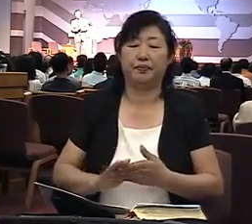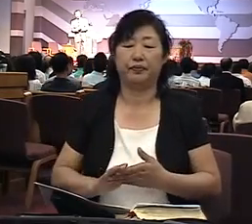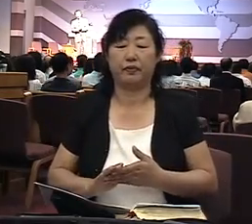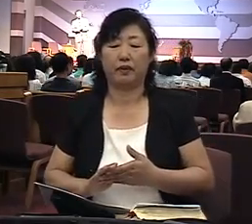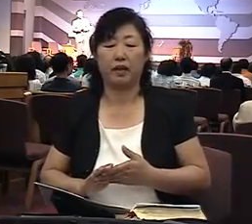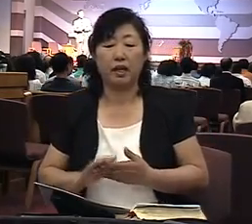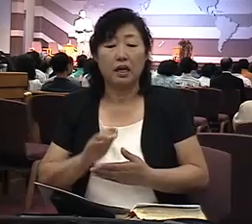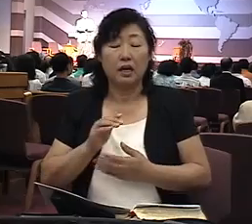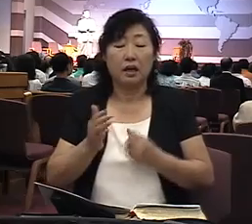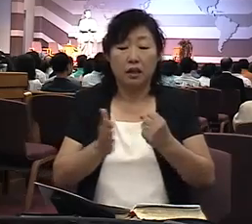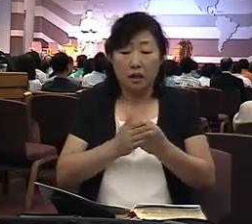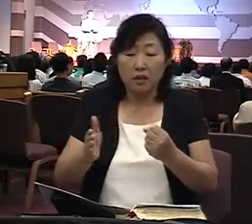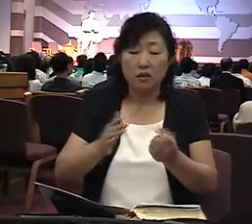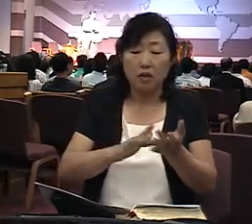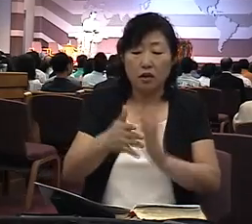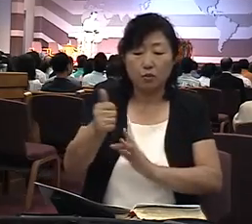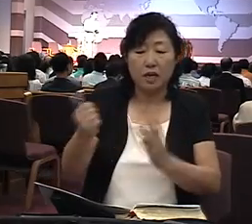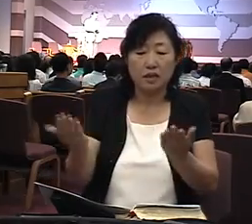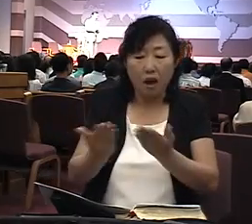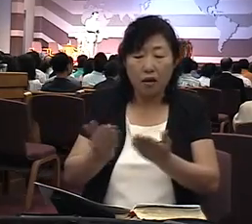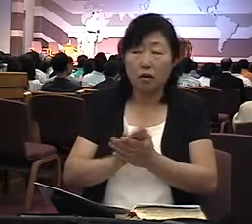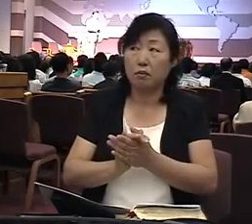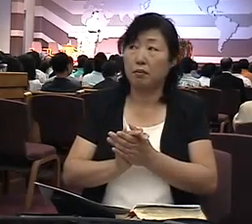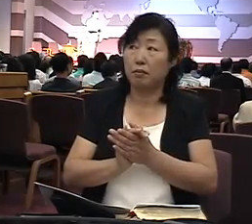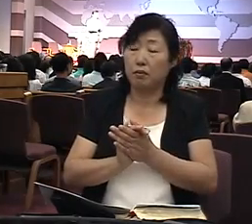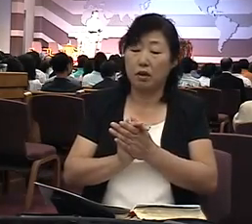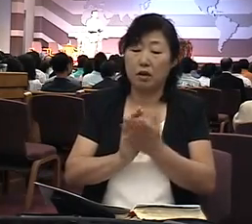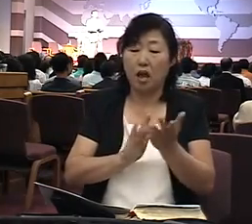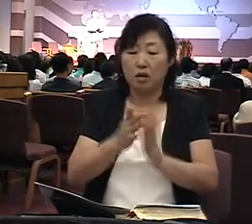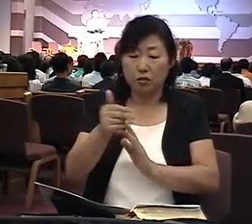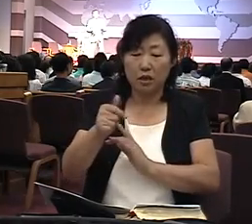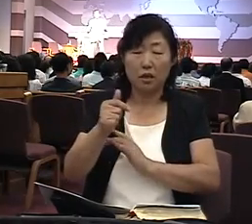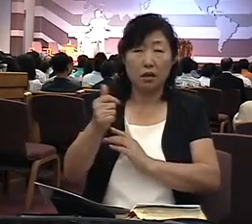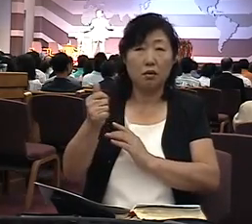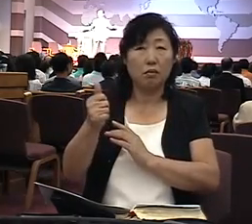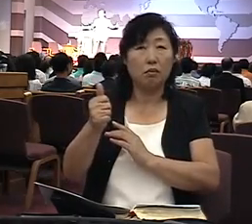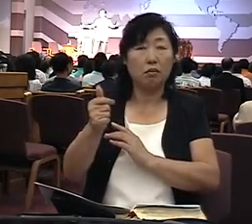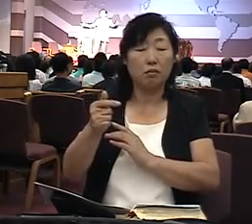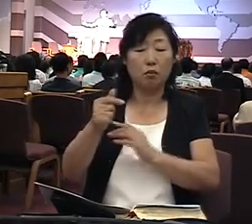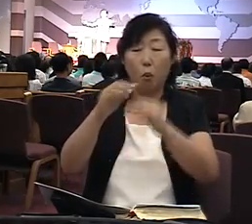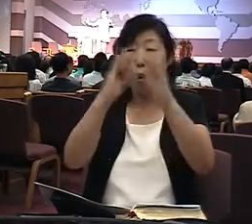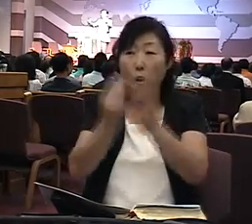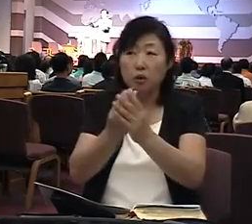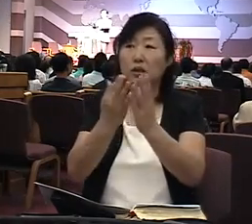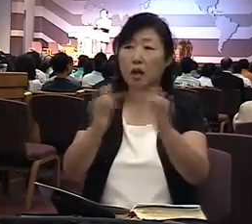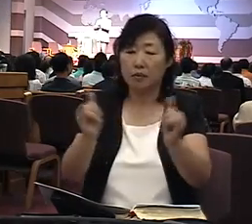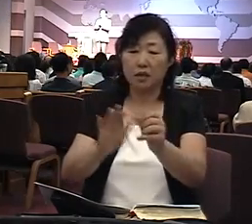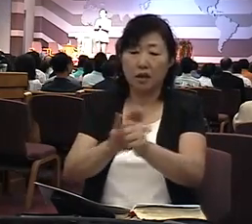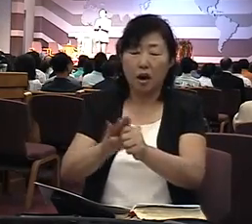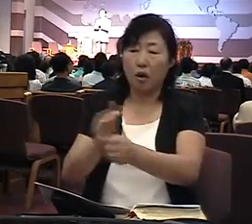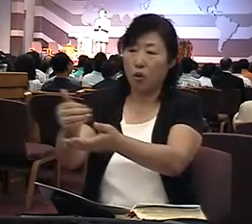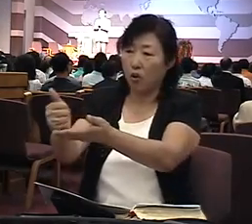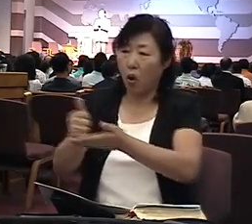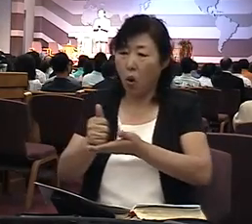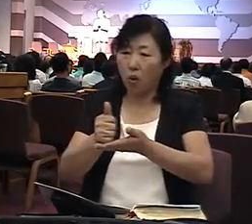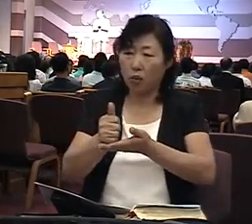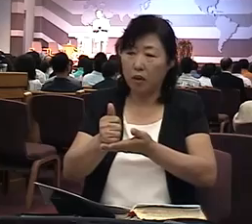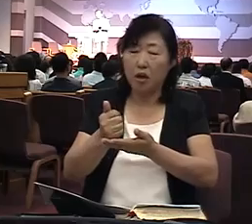그래서 예수님의 사역을 보아도 예수님께서 모든 무리들을 사랑하시고 영접하셨지만, 사실 그의